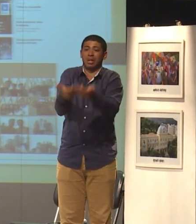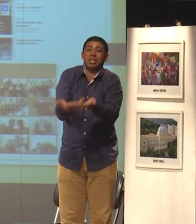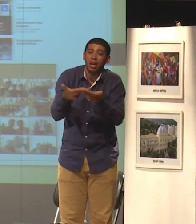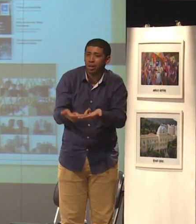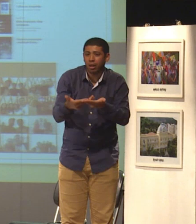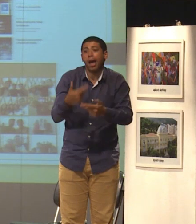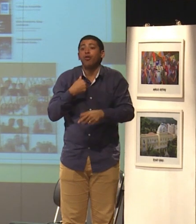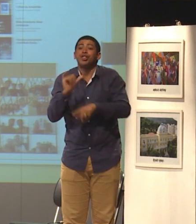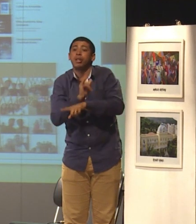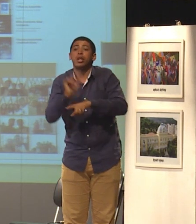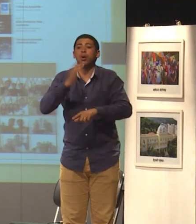que fazer toda uma avaliação.